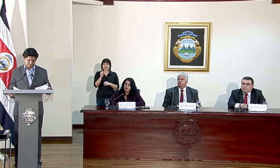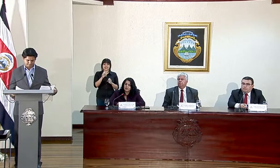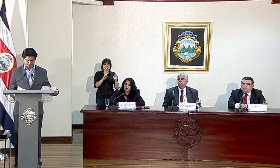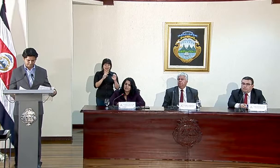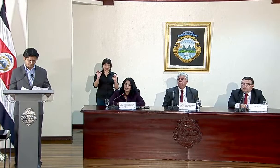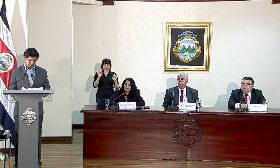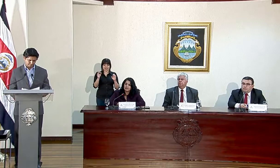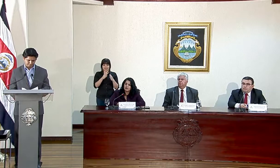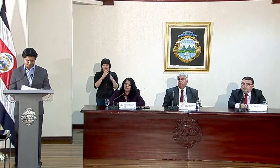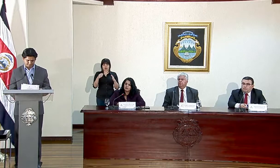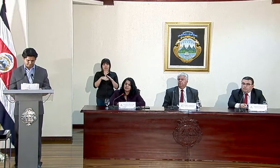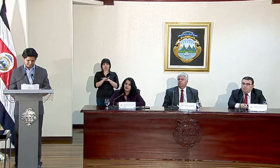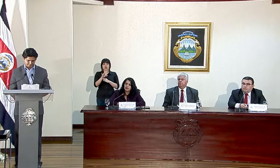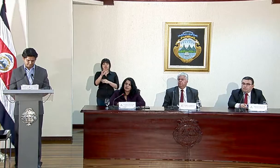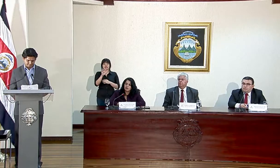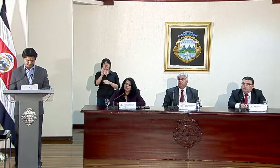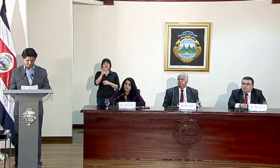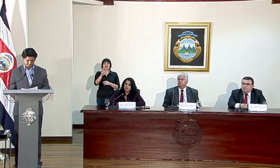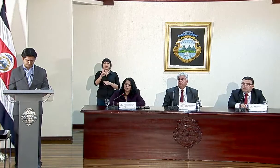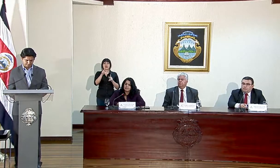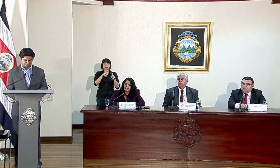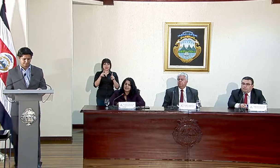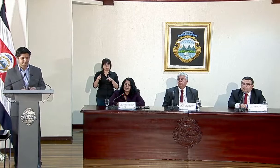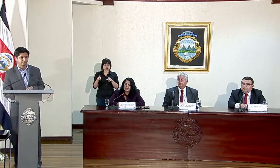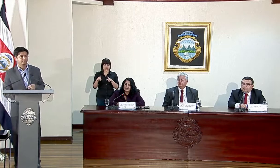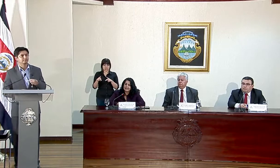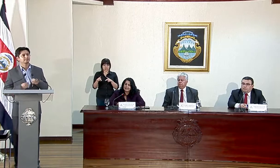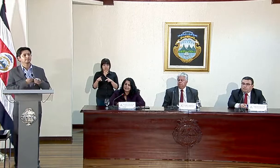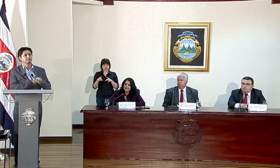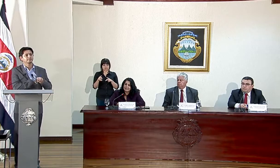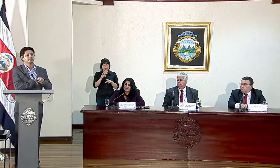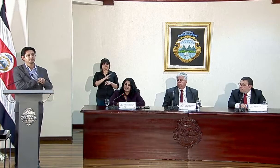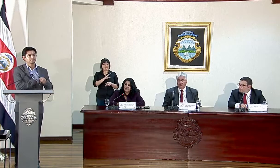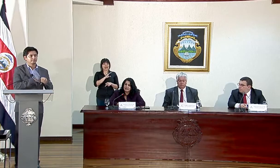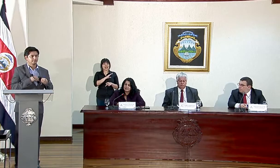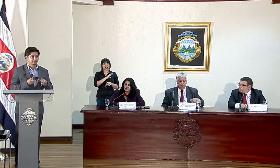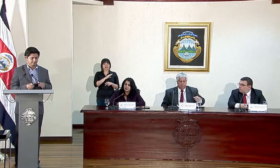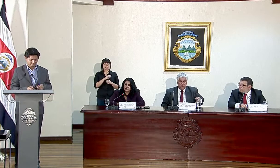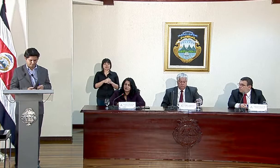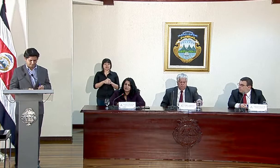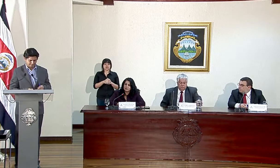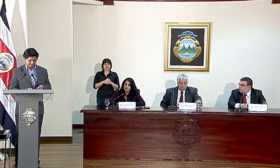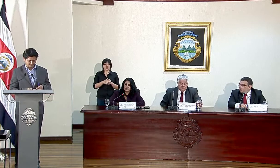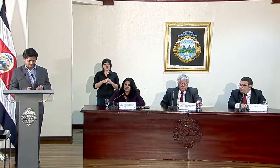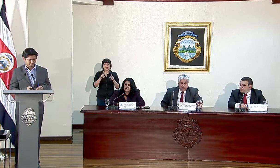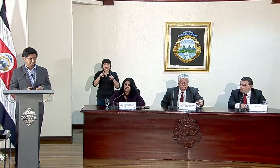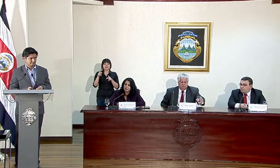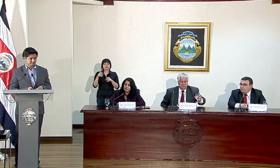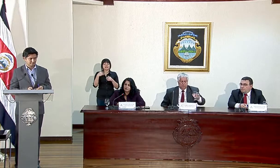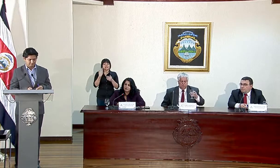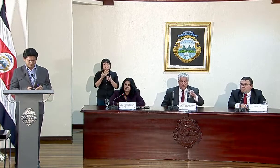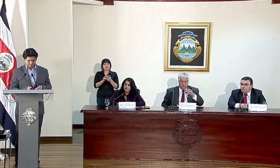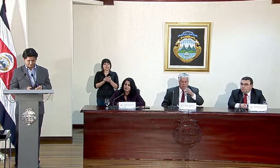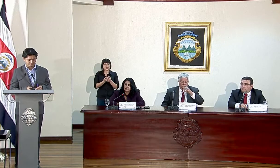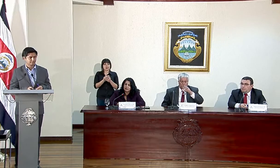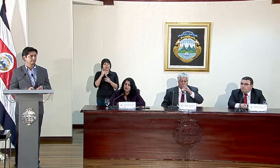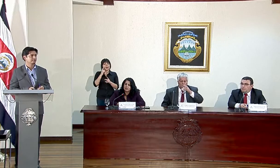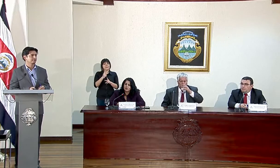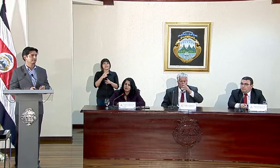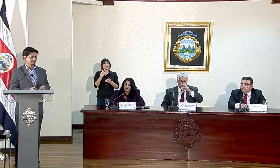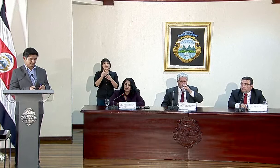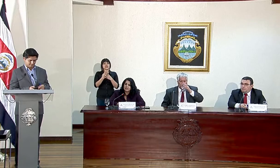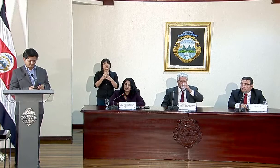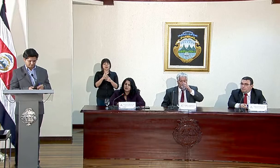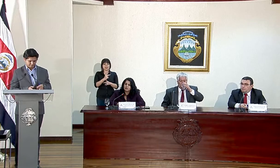enero y febrero ingresaron 894 personas en carácter de indiciadas, o sea, son las personas que llegan para prisión preventiva,